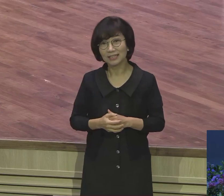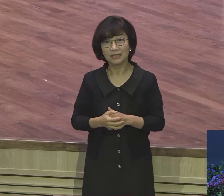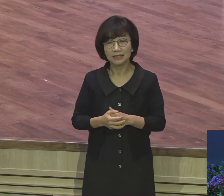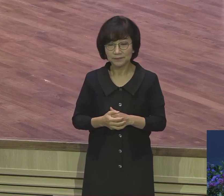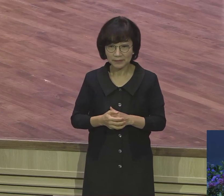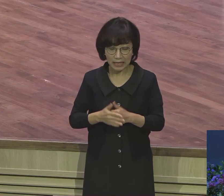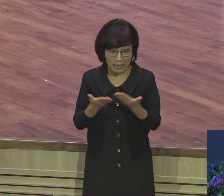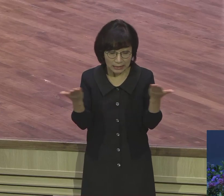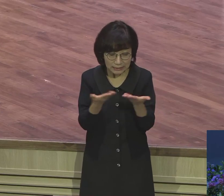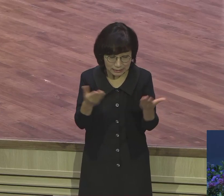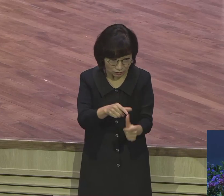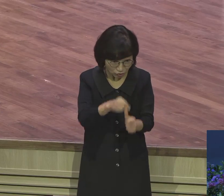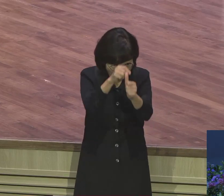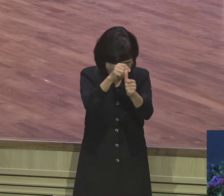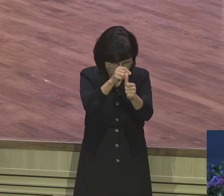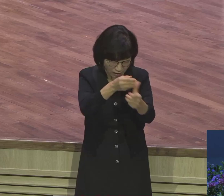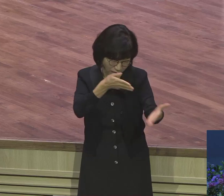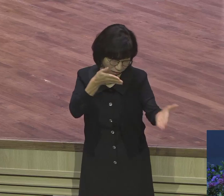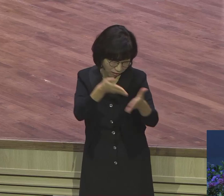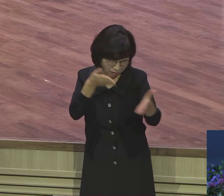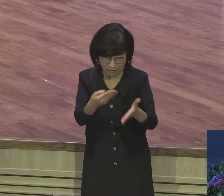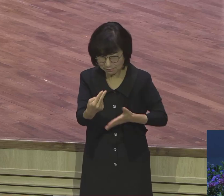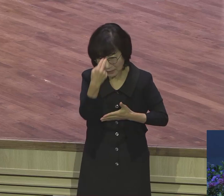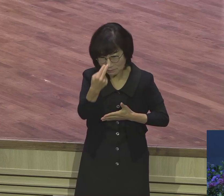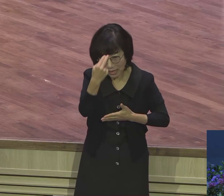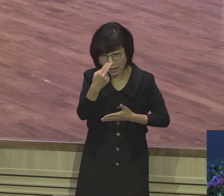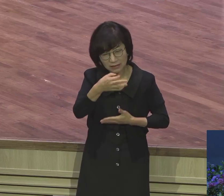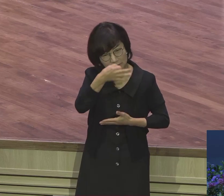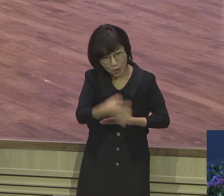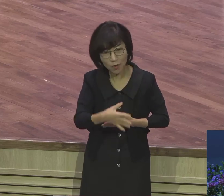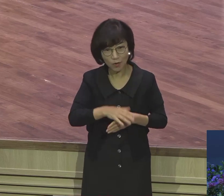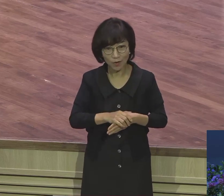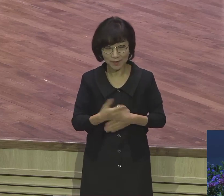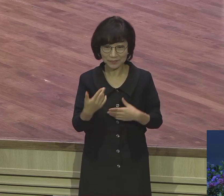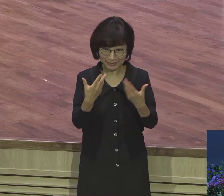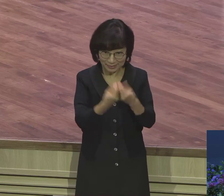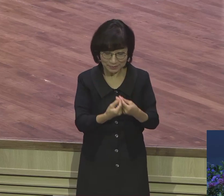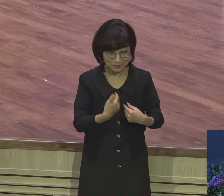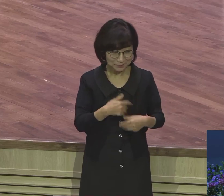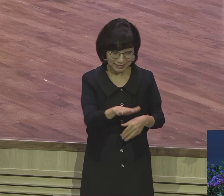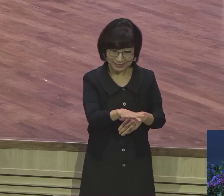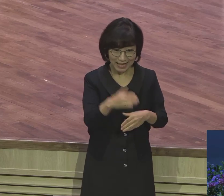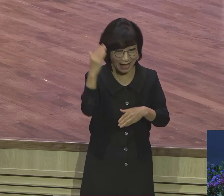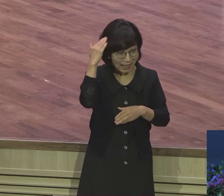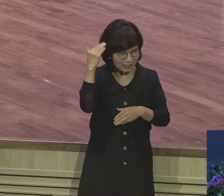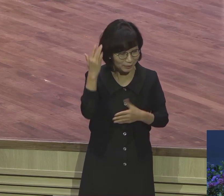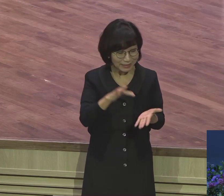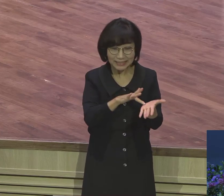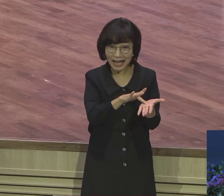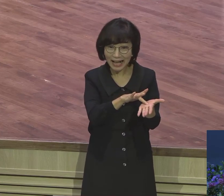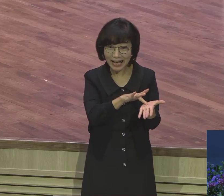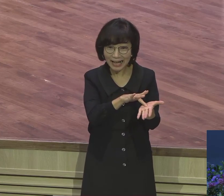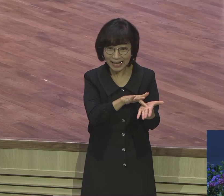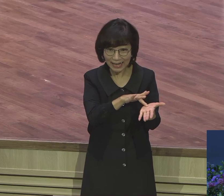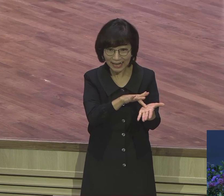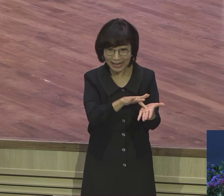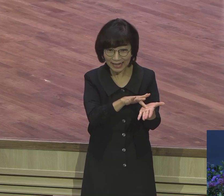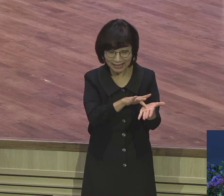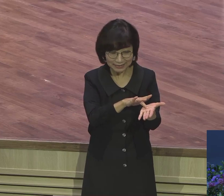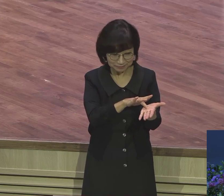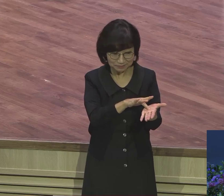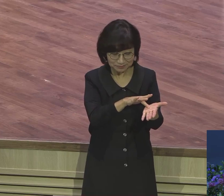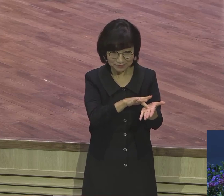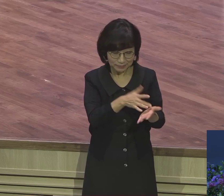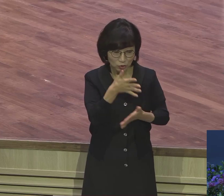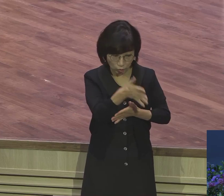직업의 선택도 제한됩니다. 여기서 말해요. 약사하다가 그가 뭐 하는 줄 아십니까. 우리 형수 같은 경우 공장이 이래요.